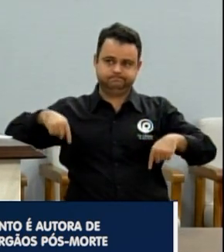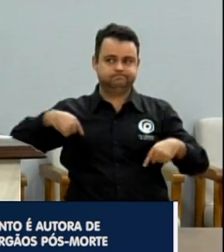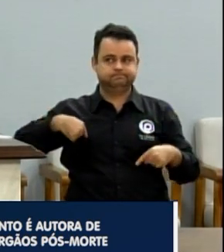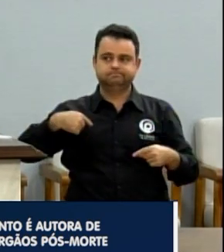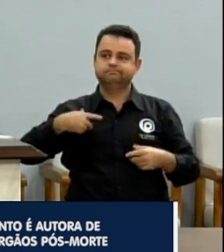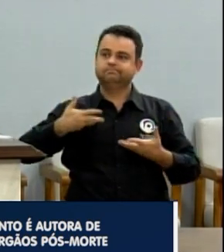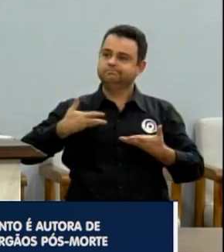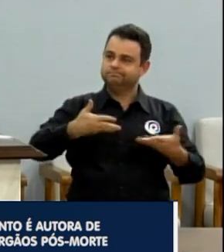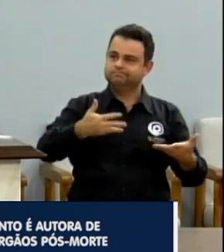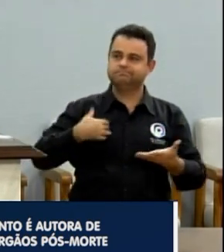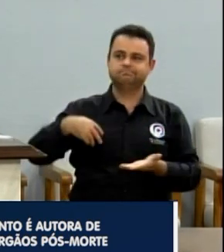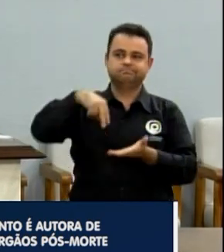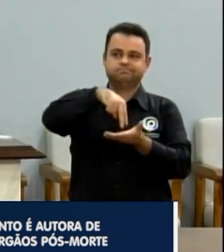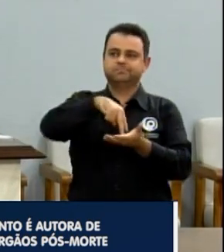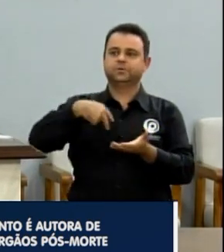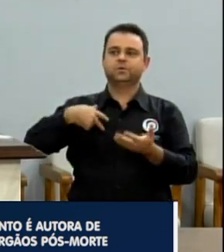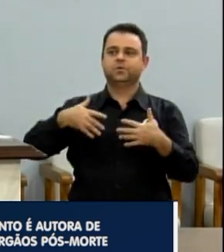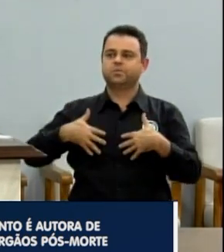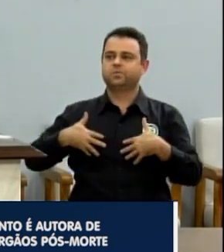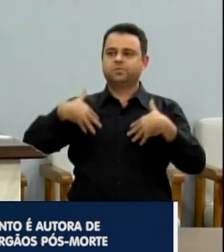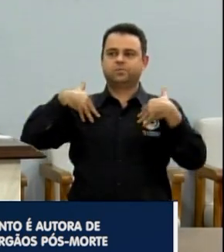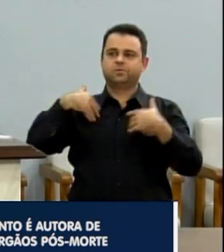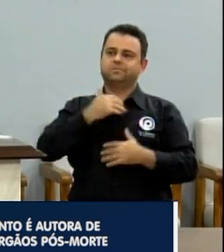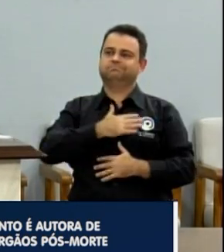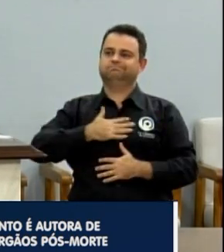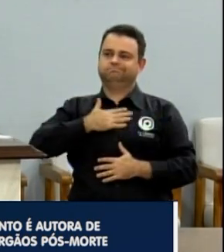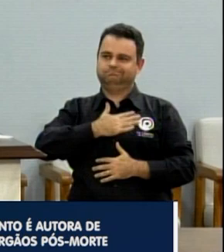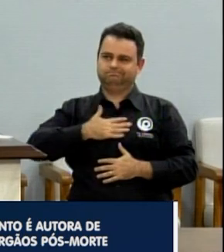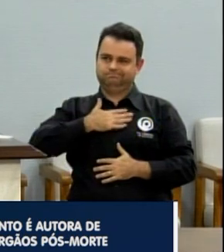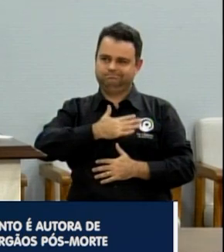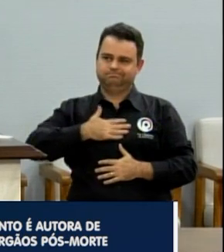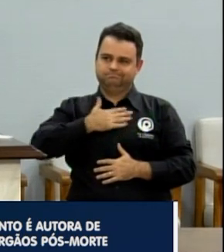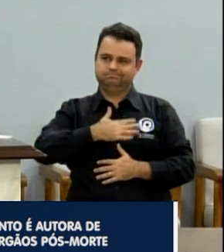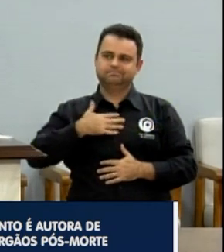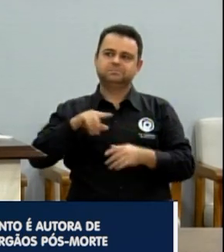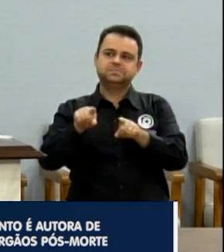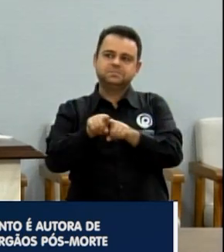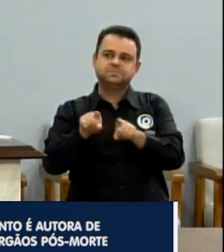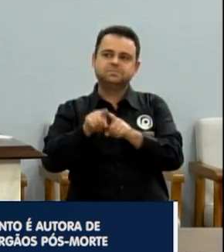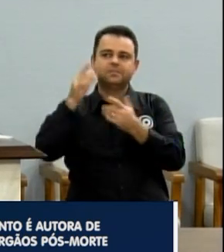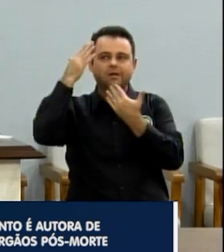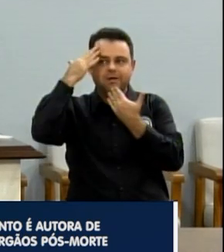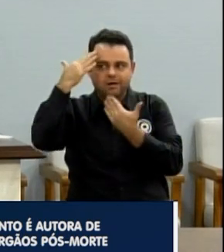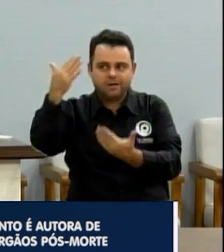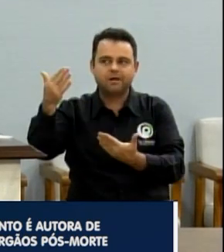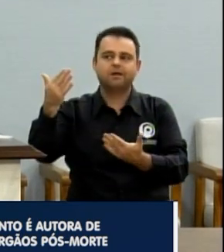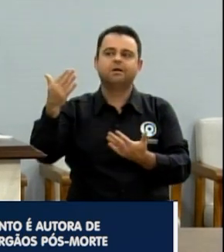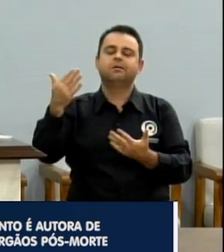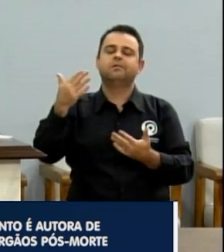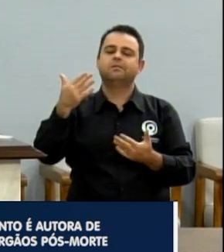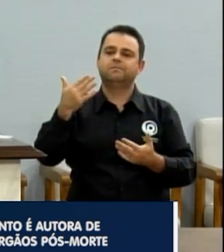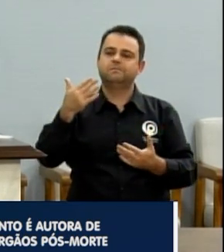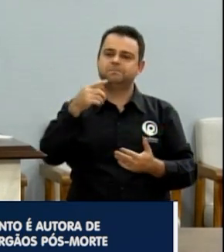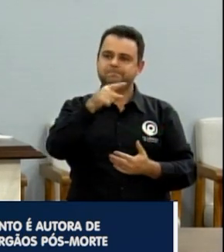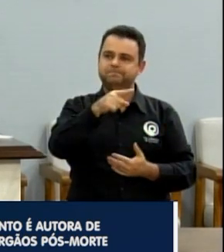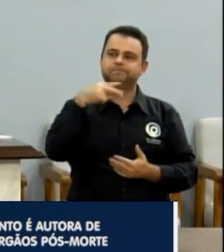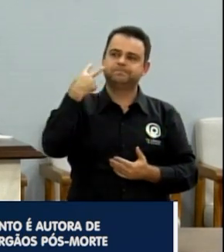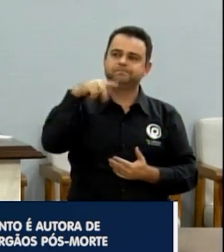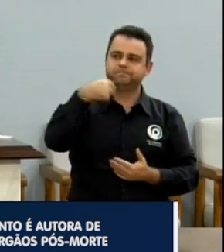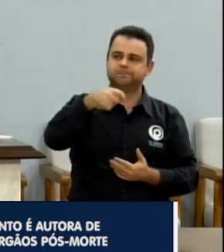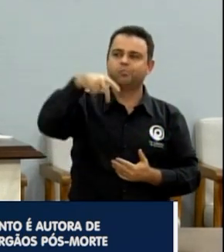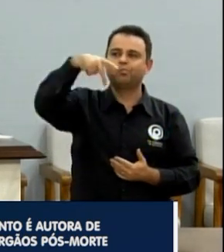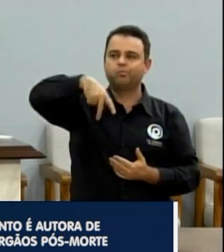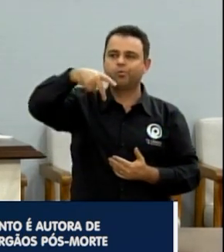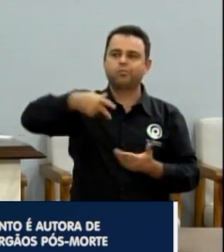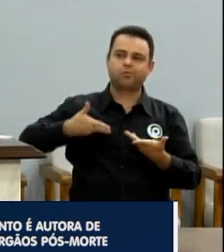honra para mim estar presente aqui hoje. E não posso deixar de agradecer essa oportunidade que me foi dada pelo vereador Dr.